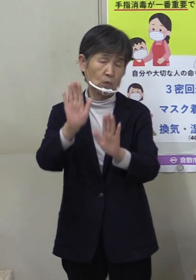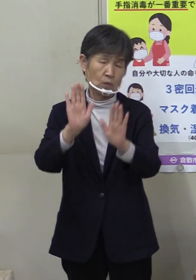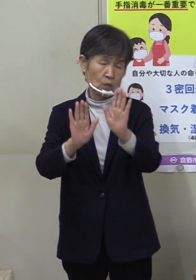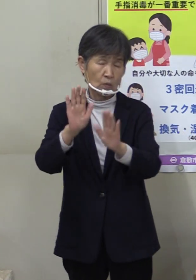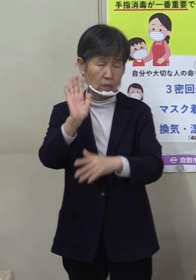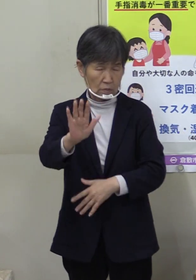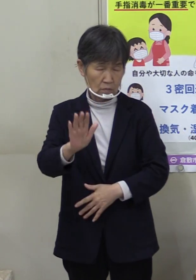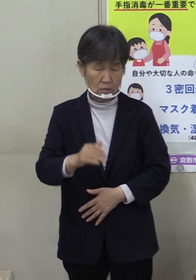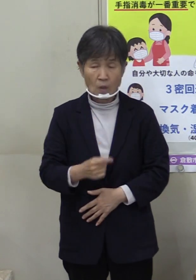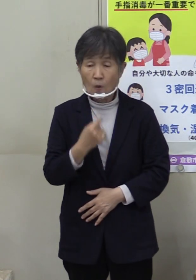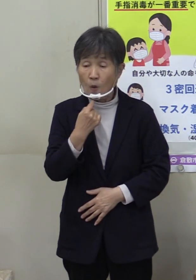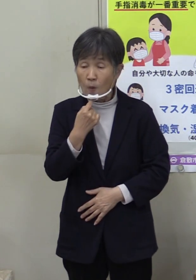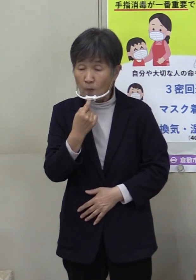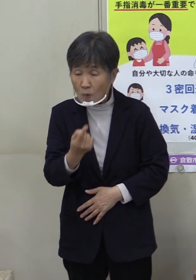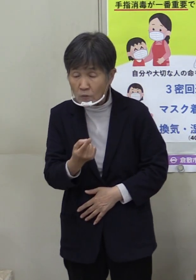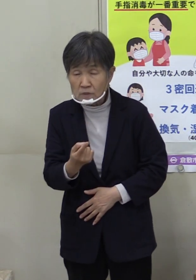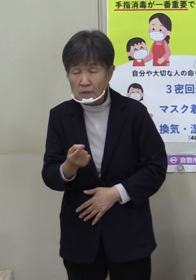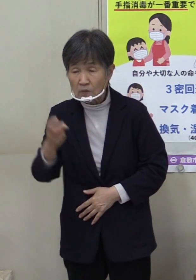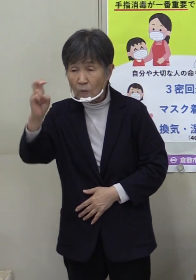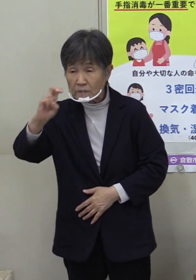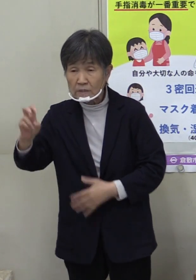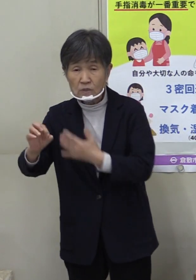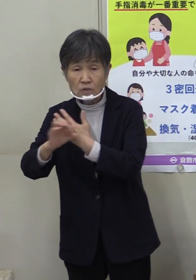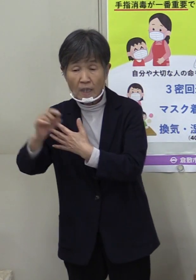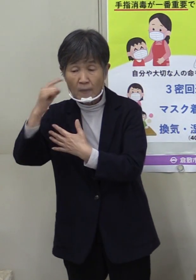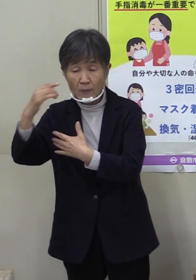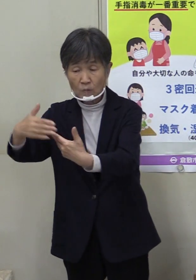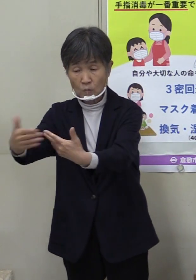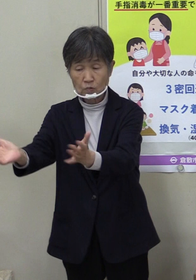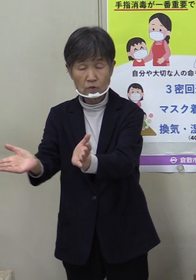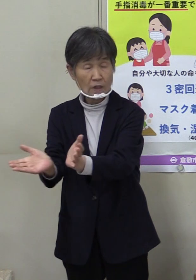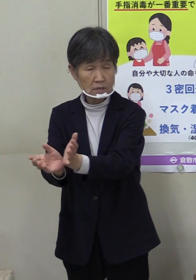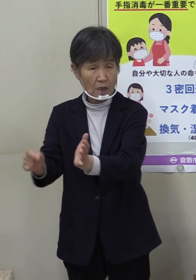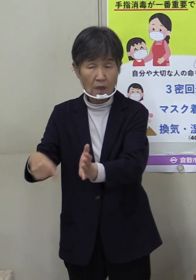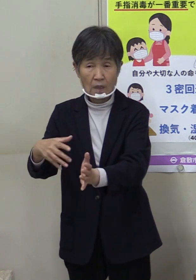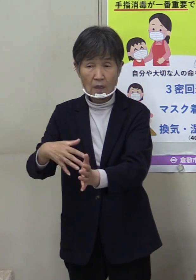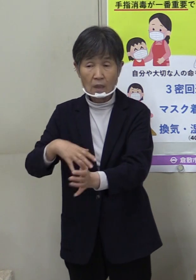一例の、20例目の方ですが、